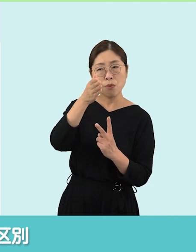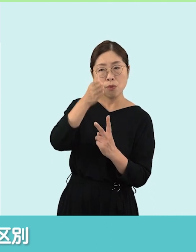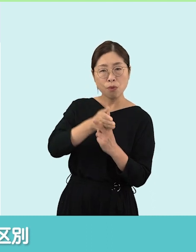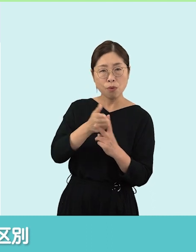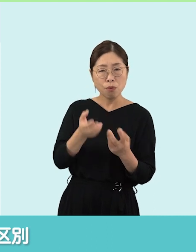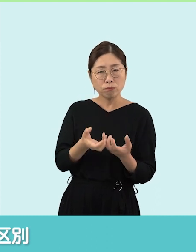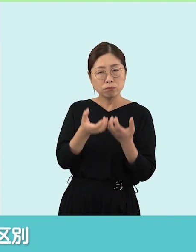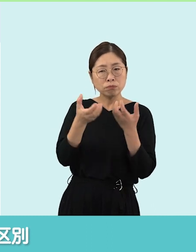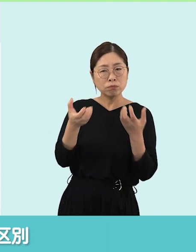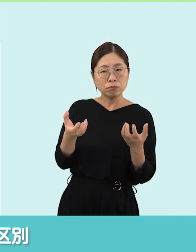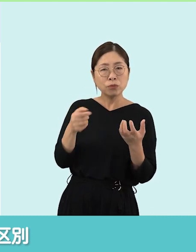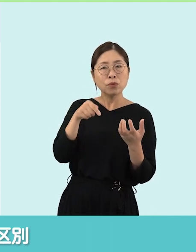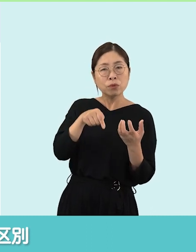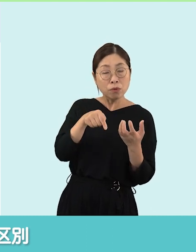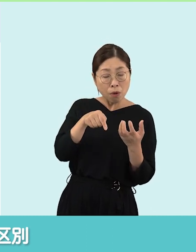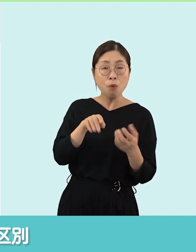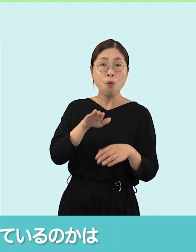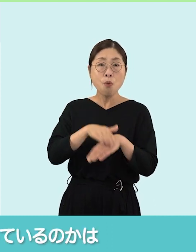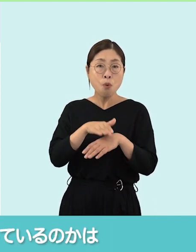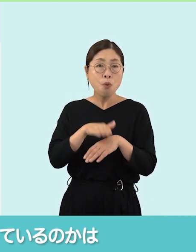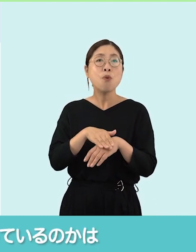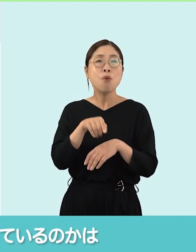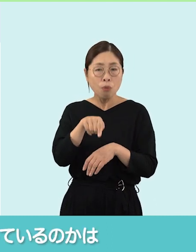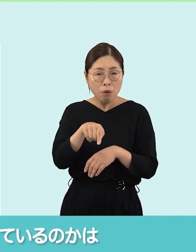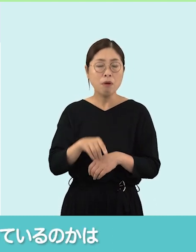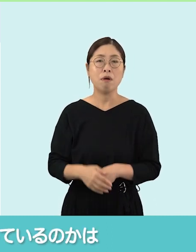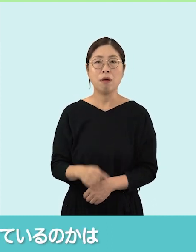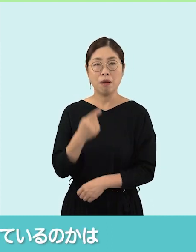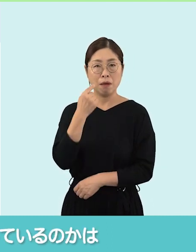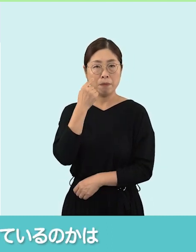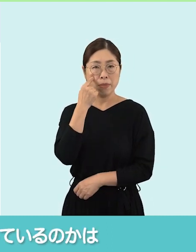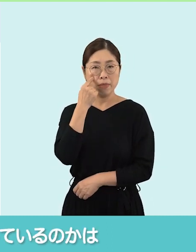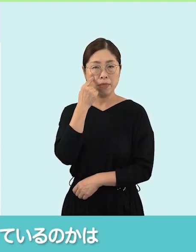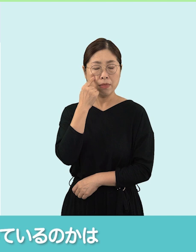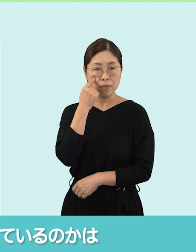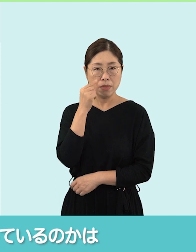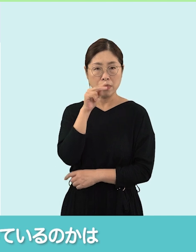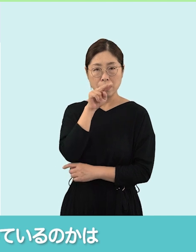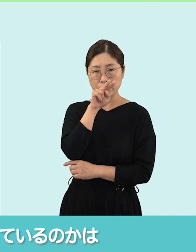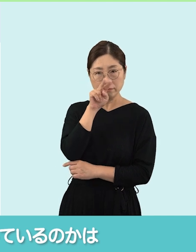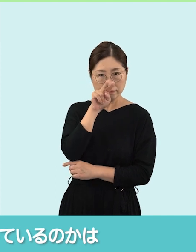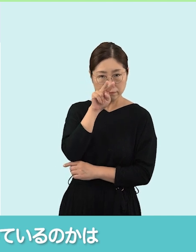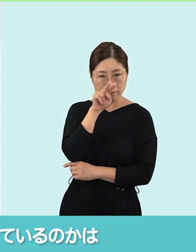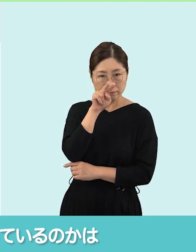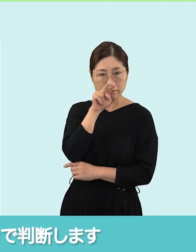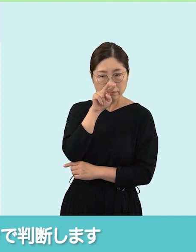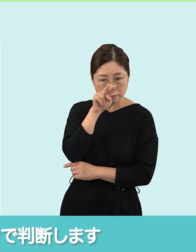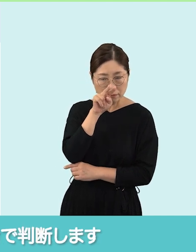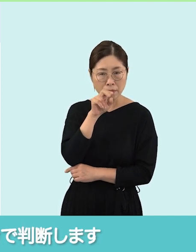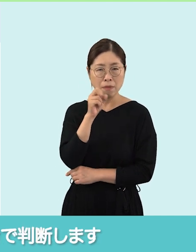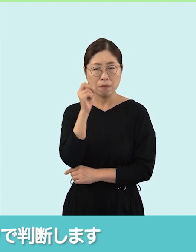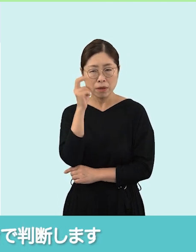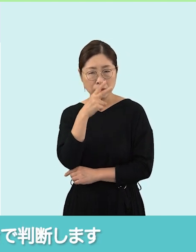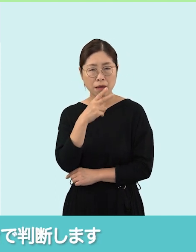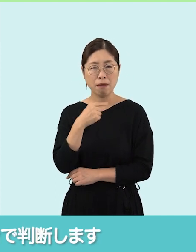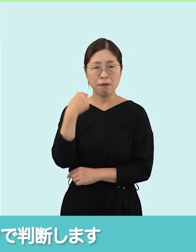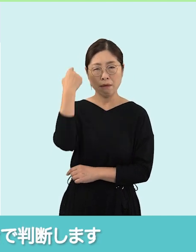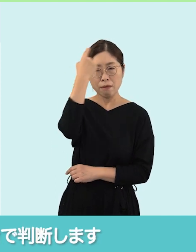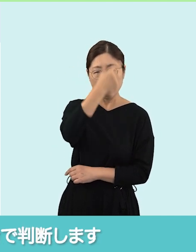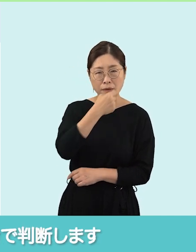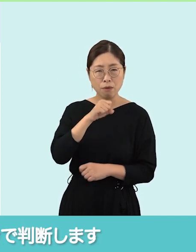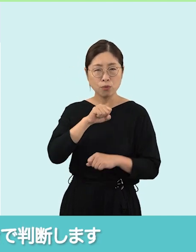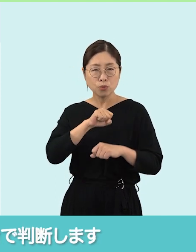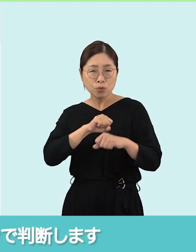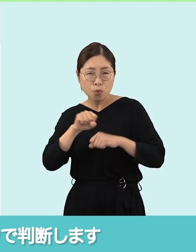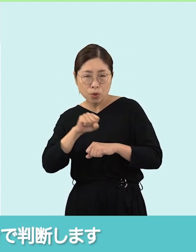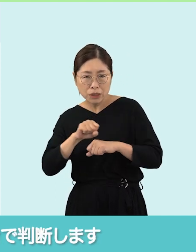RS の部分の区別、つまり誰の役割を演じているのかは、視線の変化や